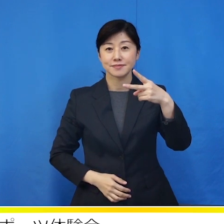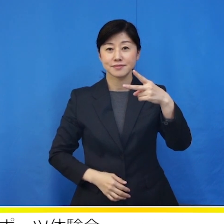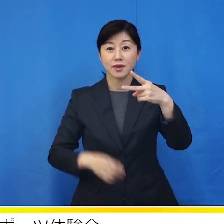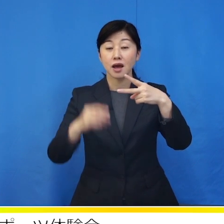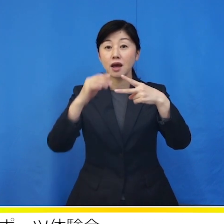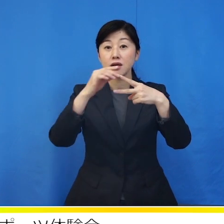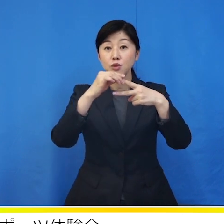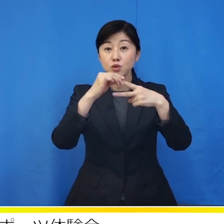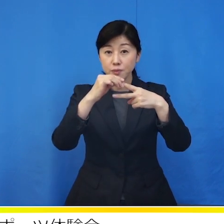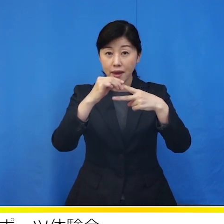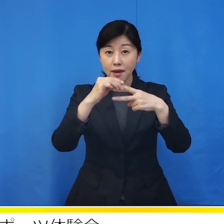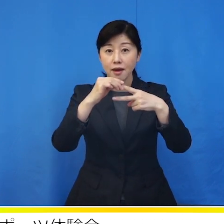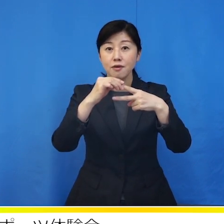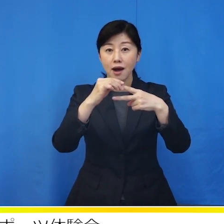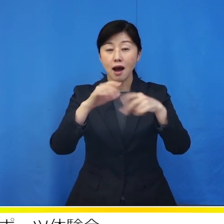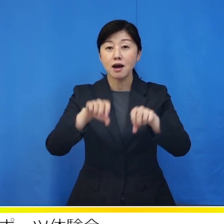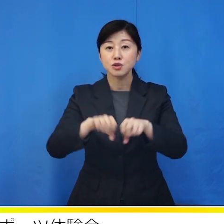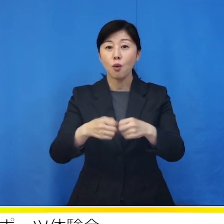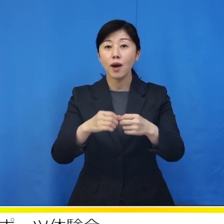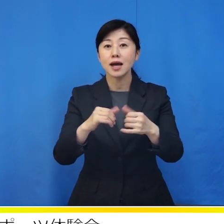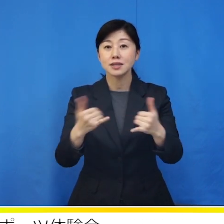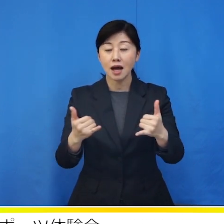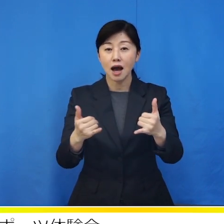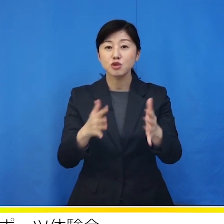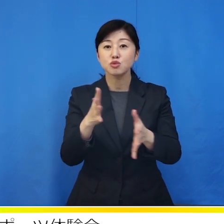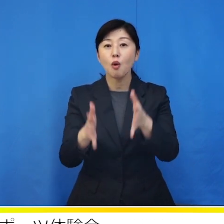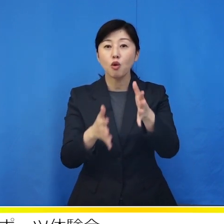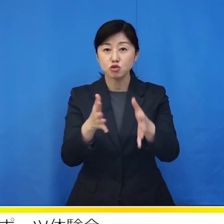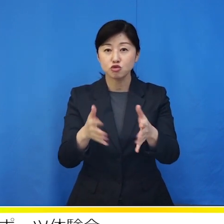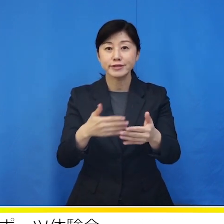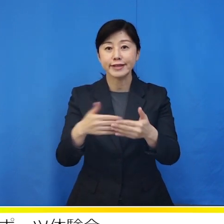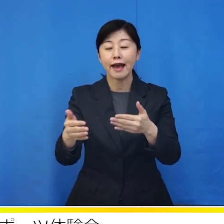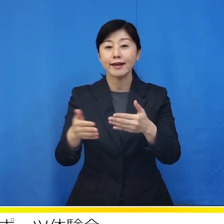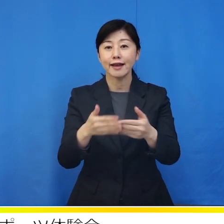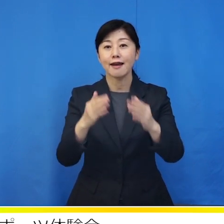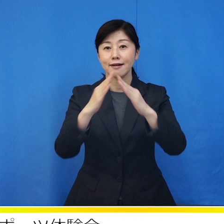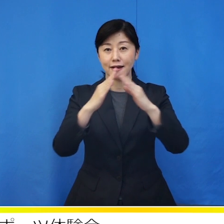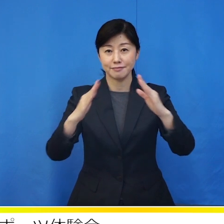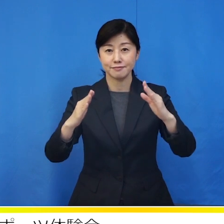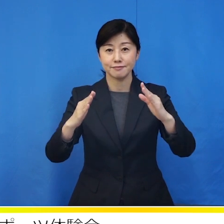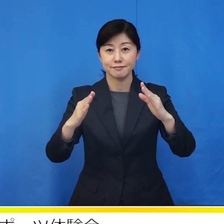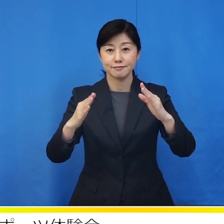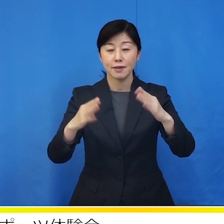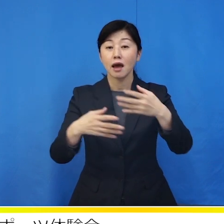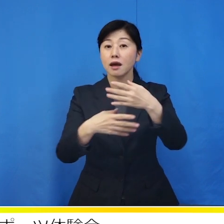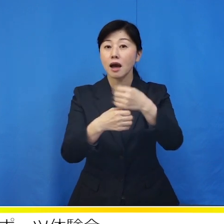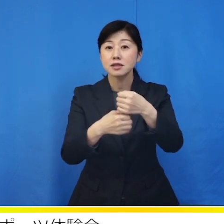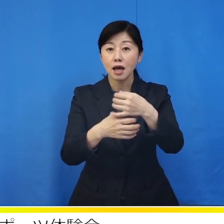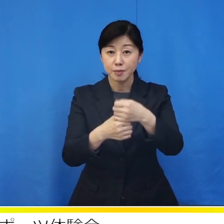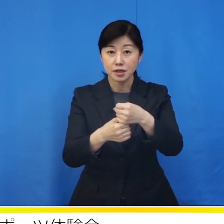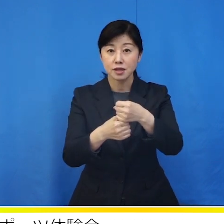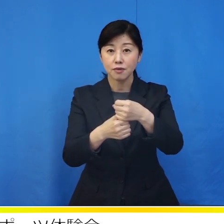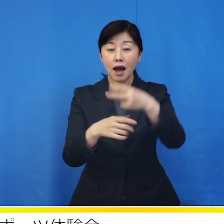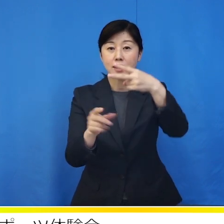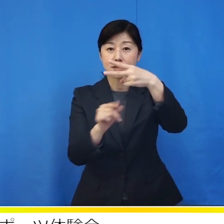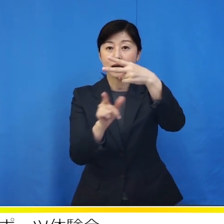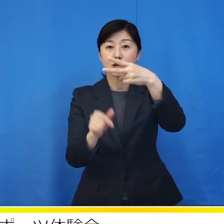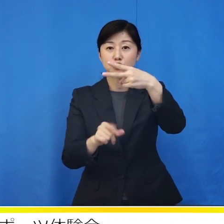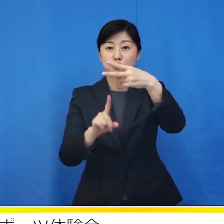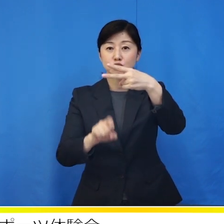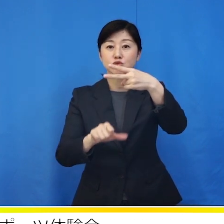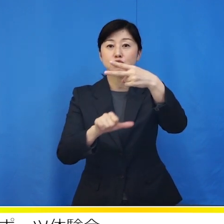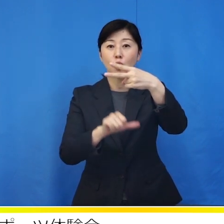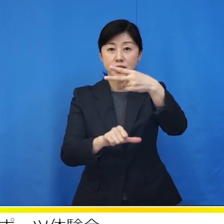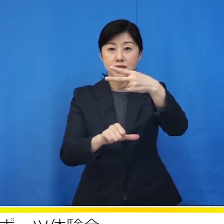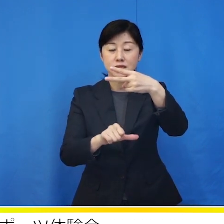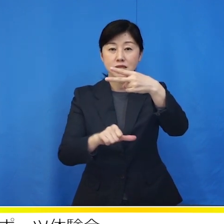一つ目は障害者スポーツ体験会です開催日は2月15